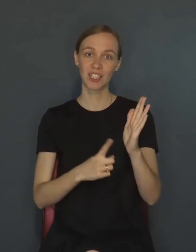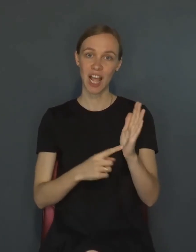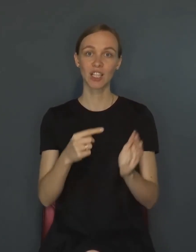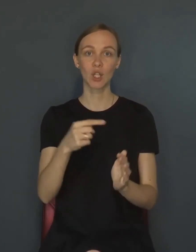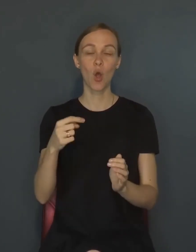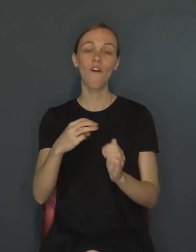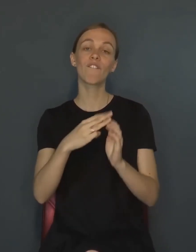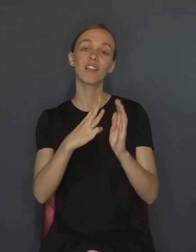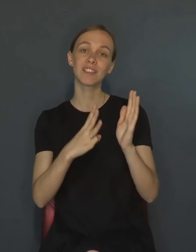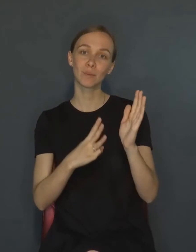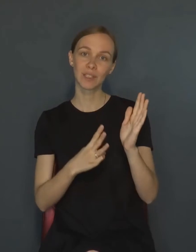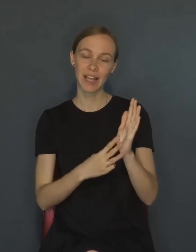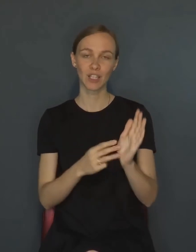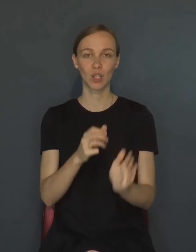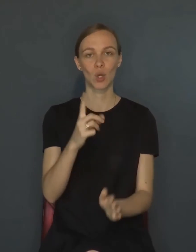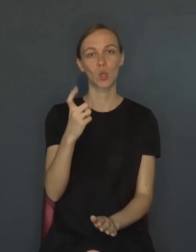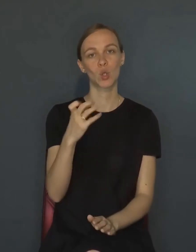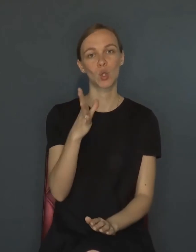16-18 століть.